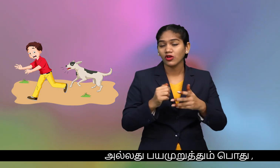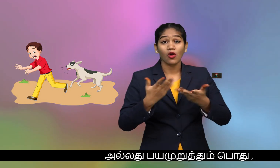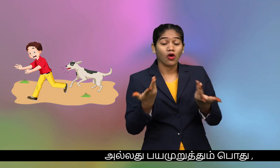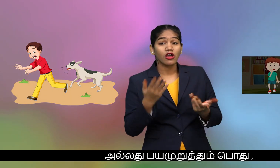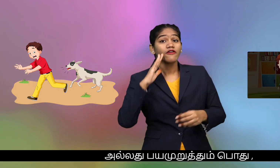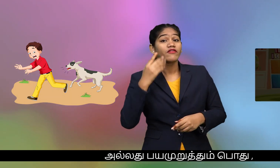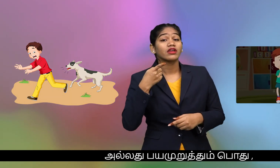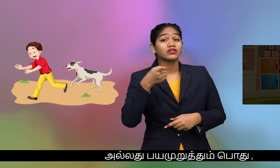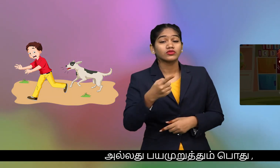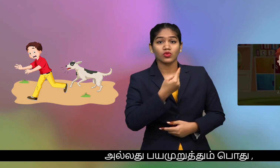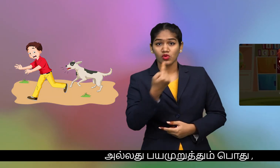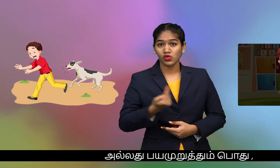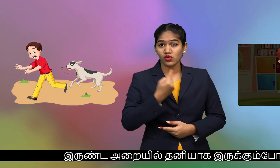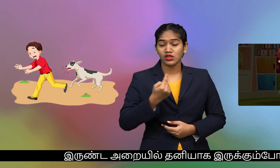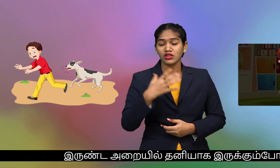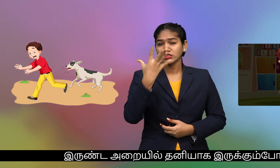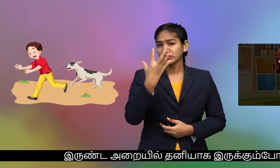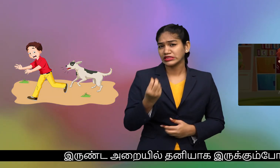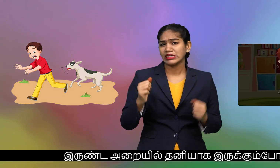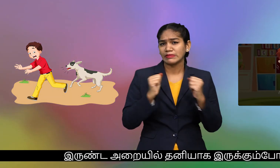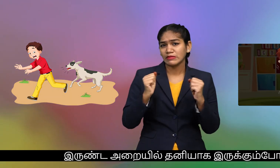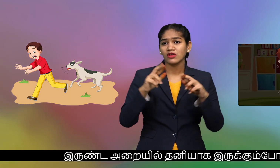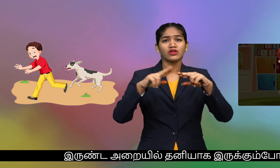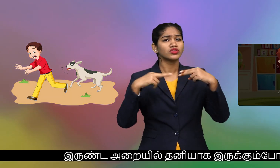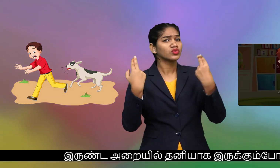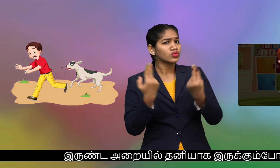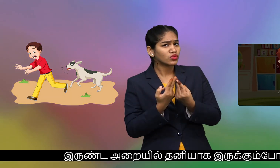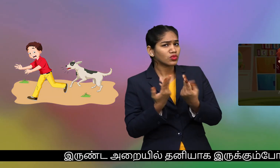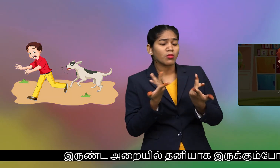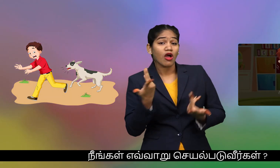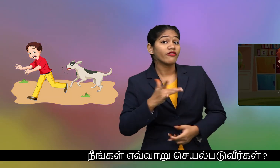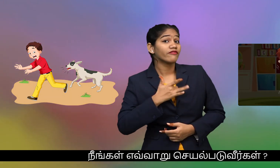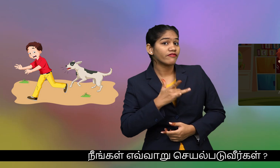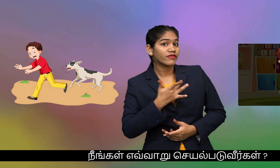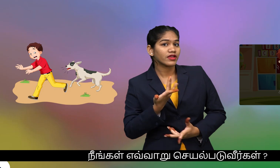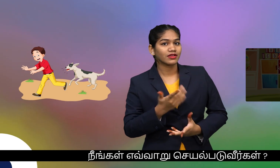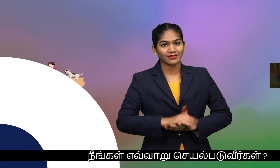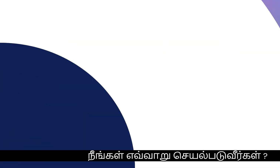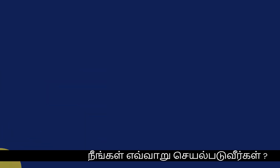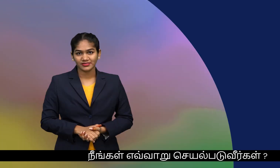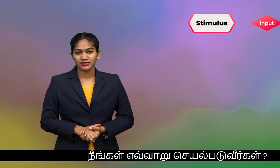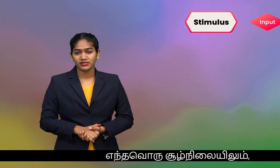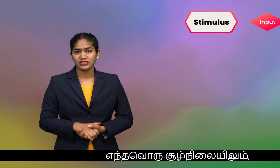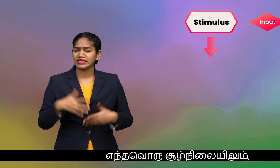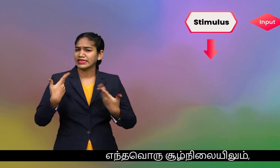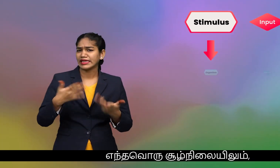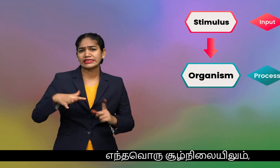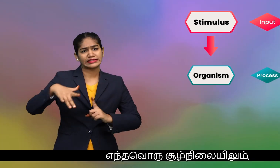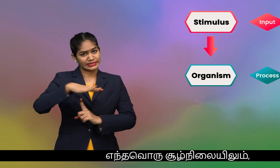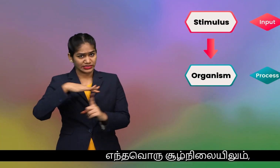அல்லது பயமுறுத்தும்போது, இருண்ட அறையில் தனியாக இருக்கும்போது நீங்கள் எவ்வாறு செயல்படுவீர்கள்? எந்த ஒரு